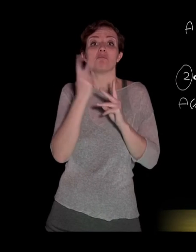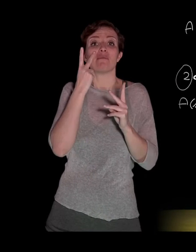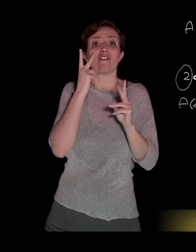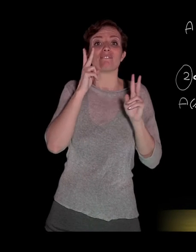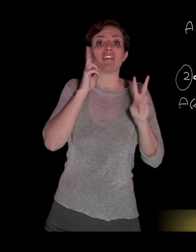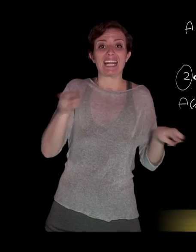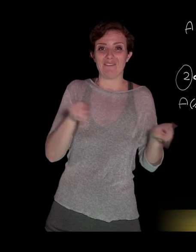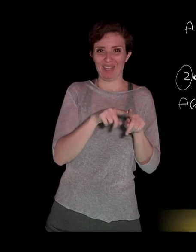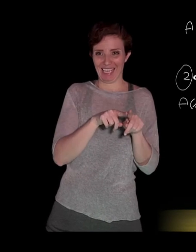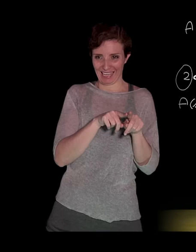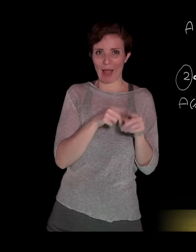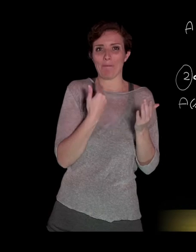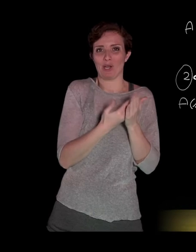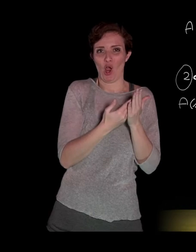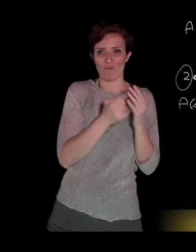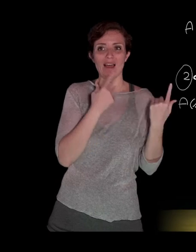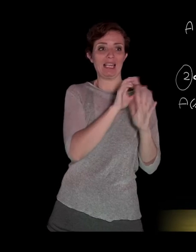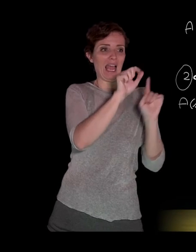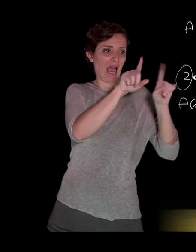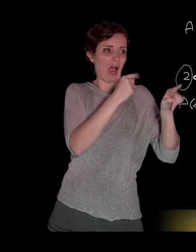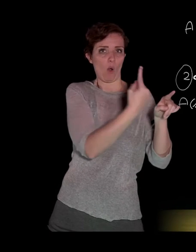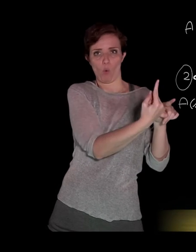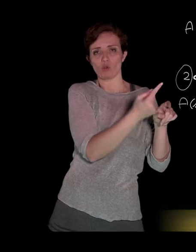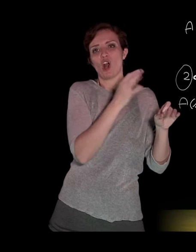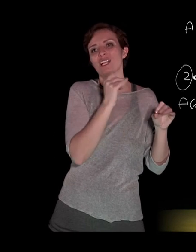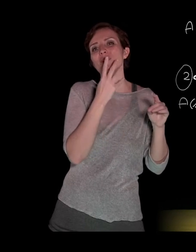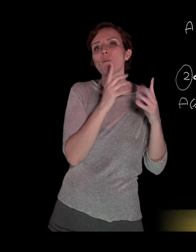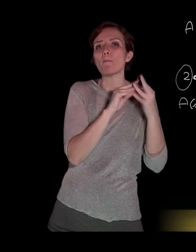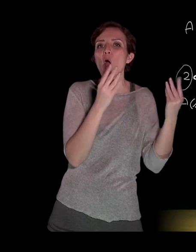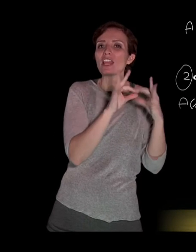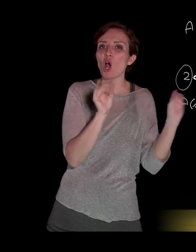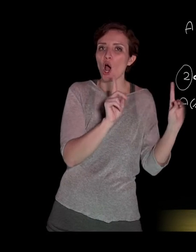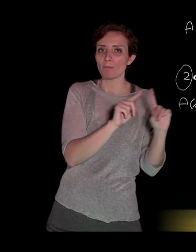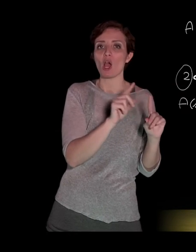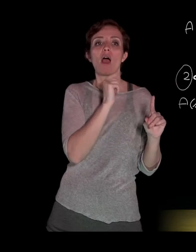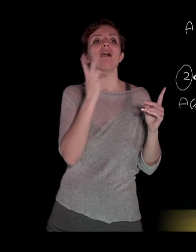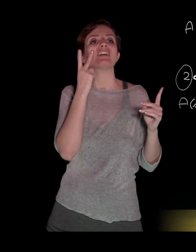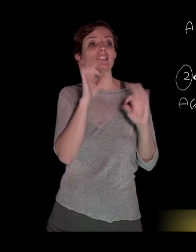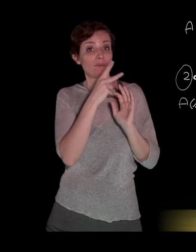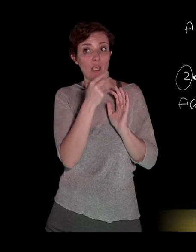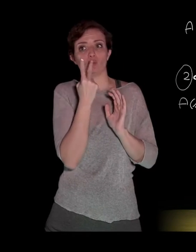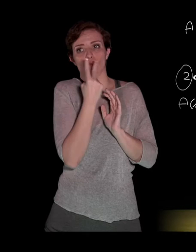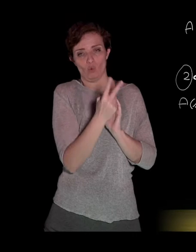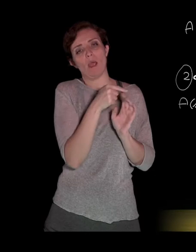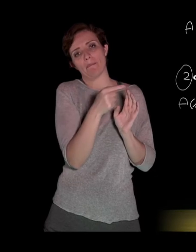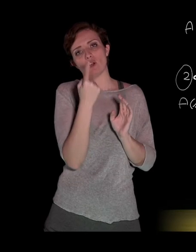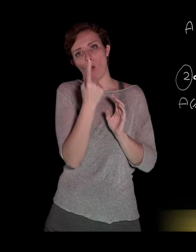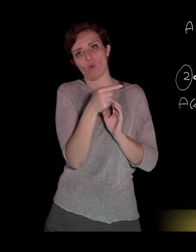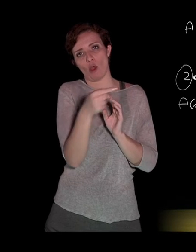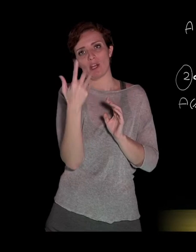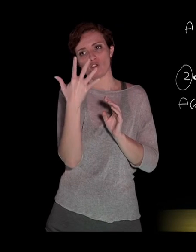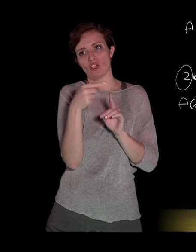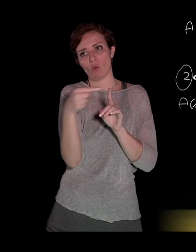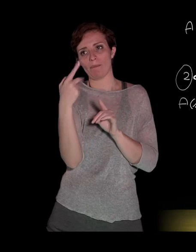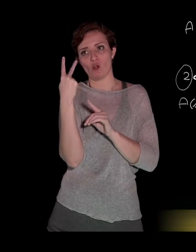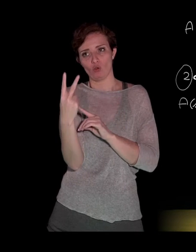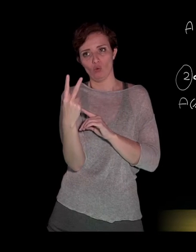polinomio Cioè se 1 sostituito al posto di a Annulla il polinomio andiamo a vedere qui viene 2 poi verrà - 1 poi verrà - 5 5 - 2 Evidentemente